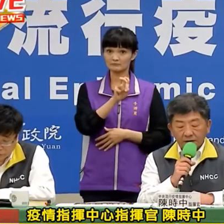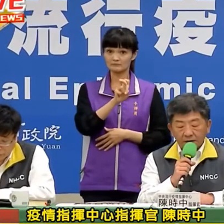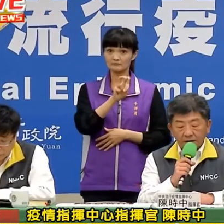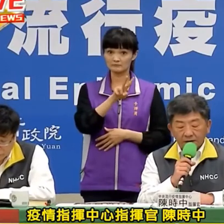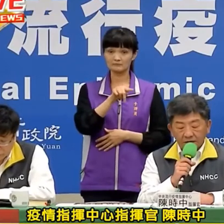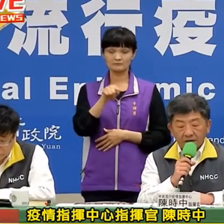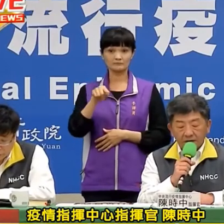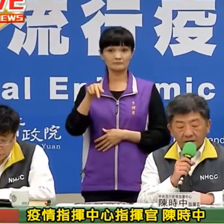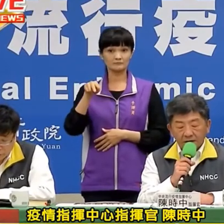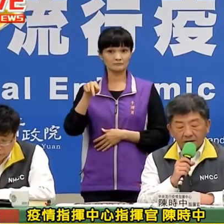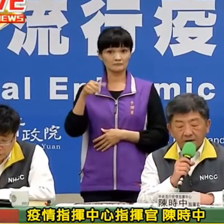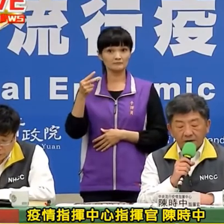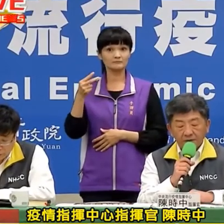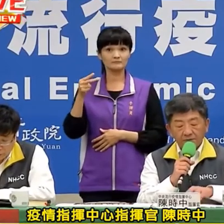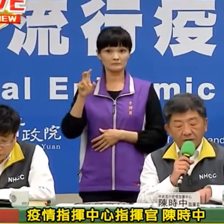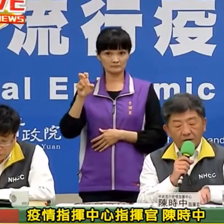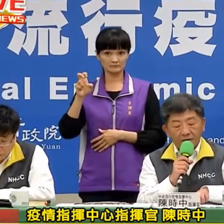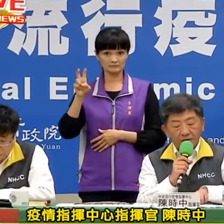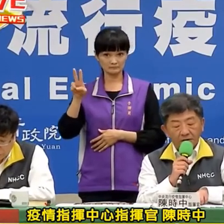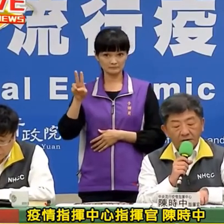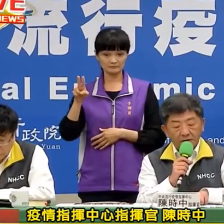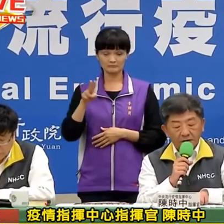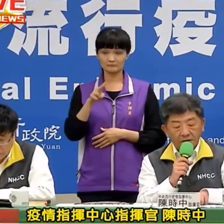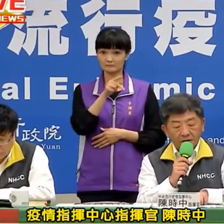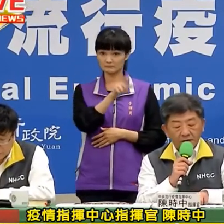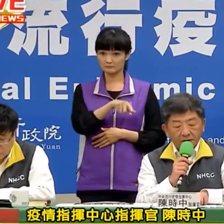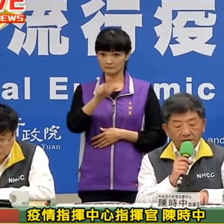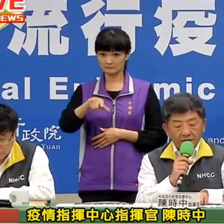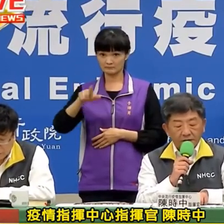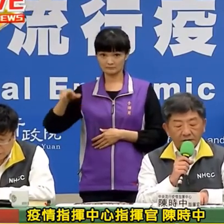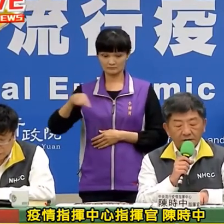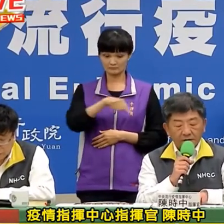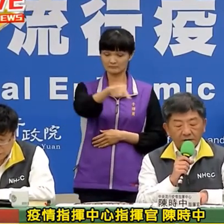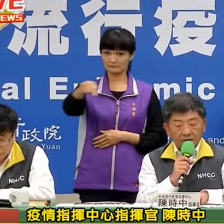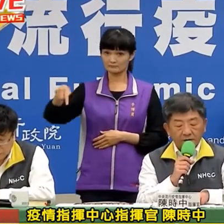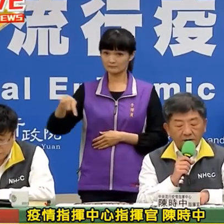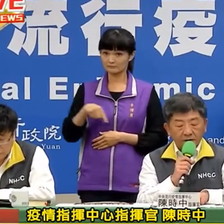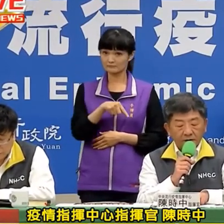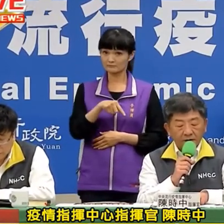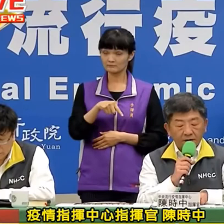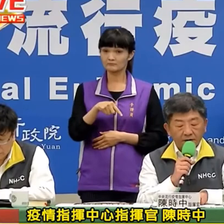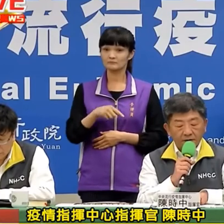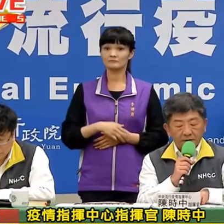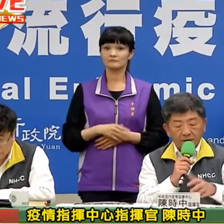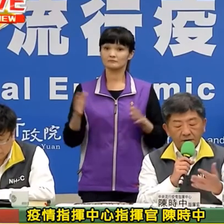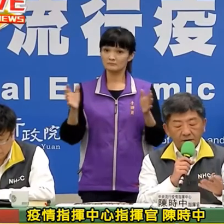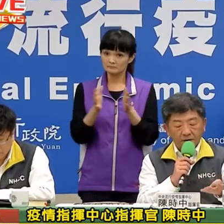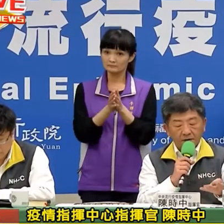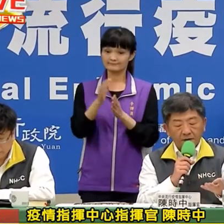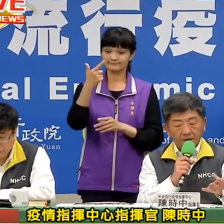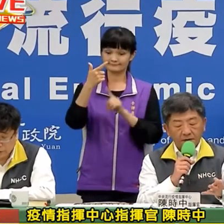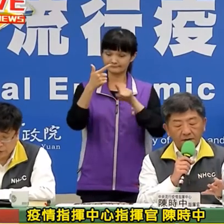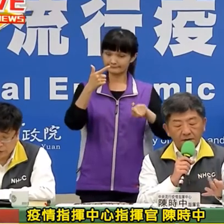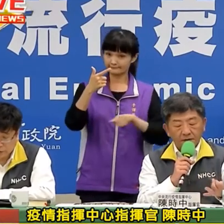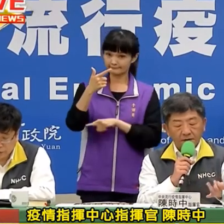到27，及272，前面是有这个，就是总共它应该有6个